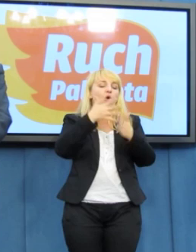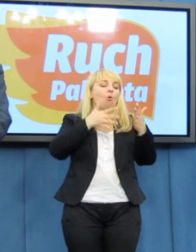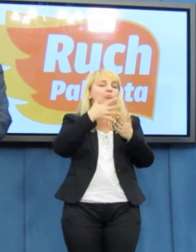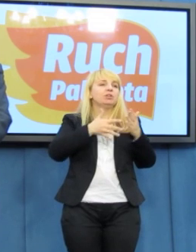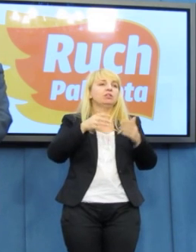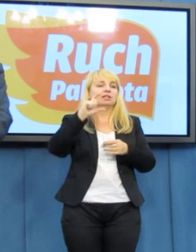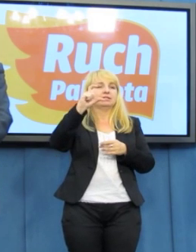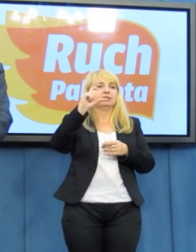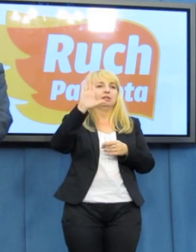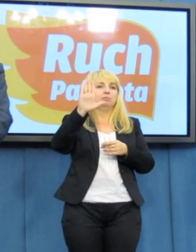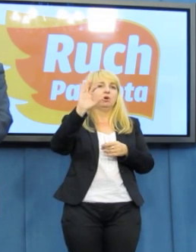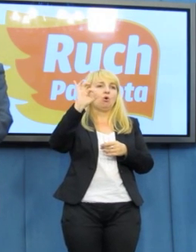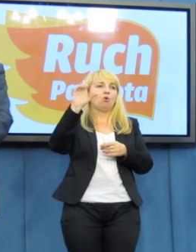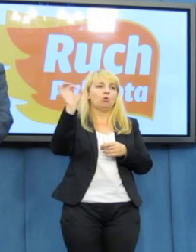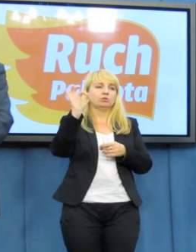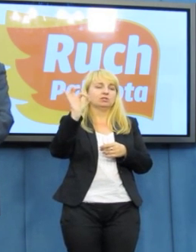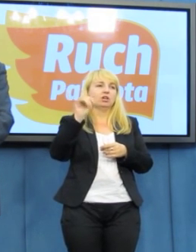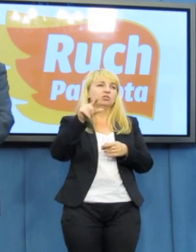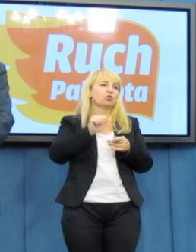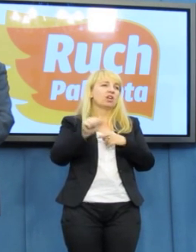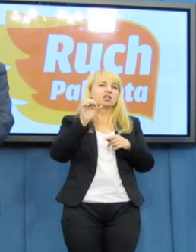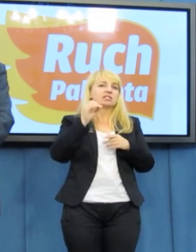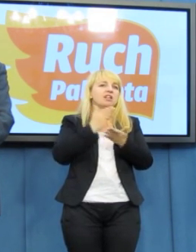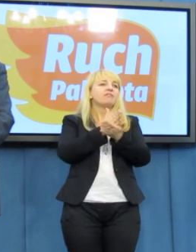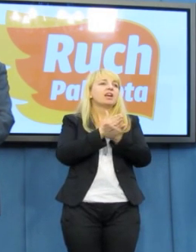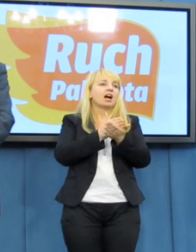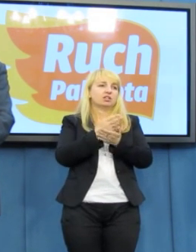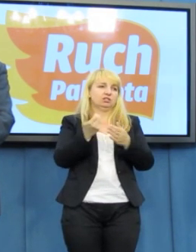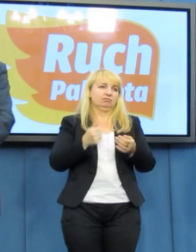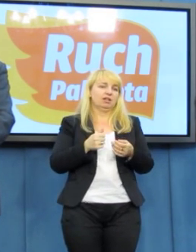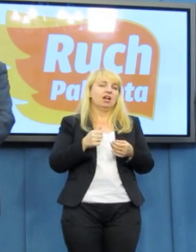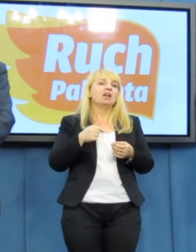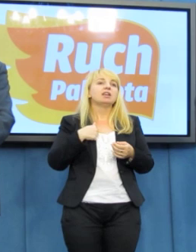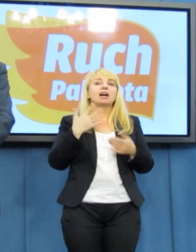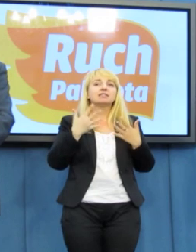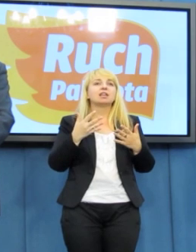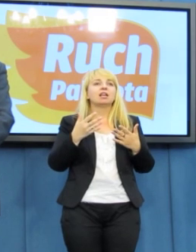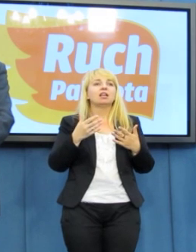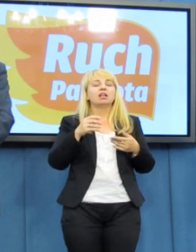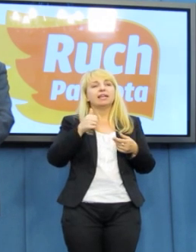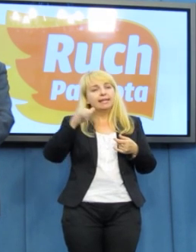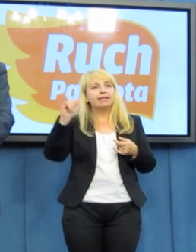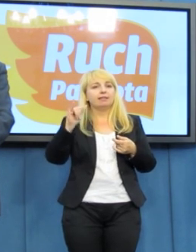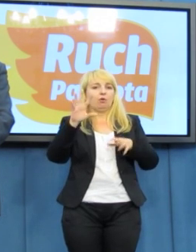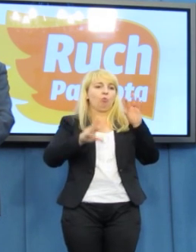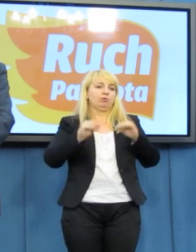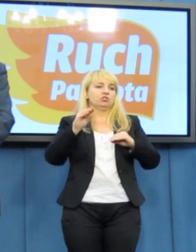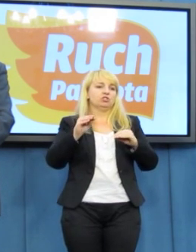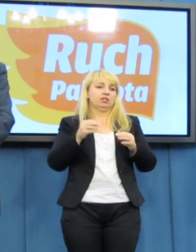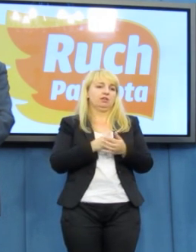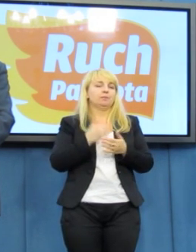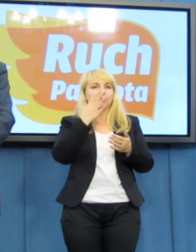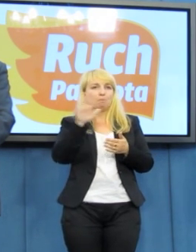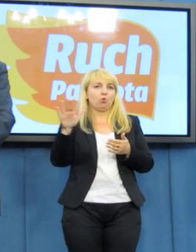miarodajne, normalne sondaże, obiektywne przede wszystkim. I